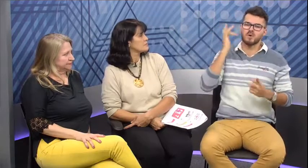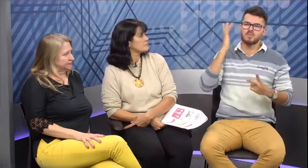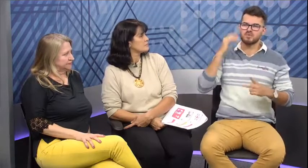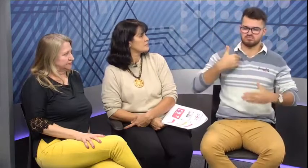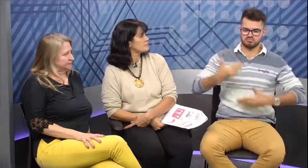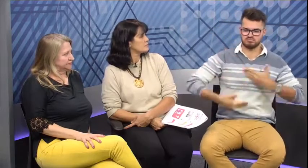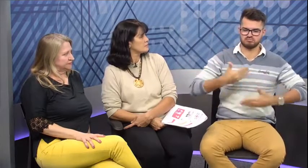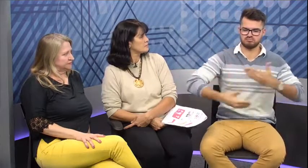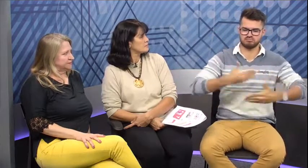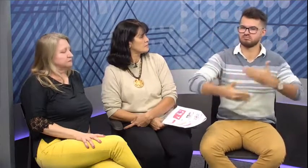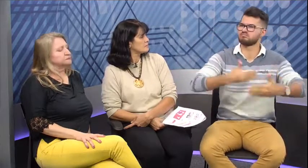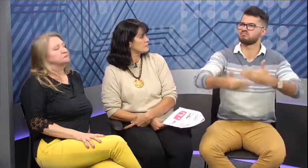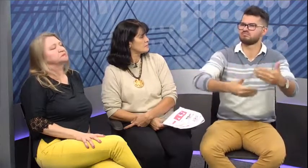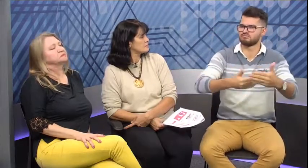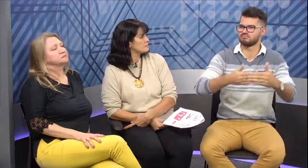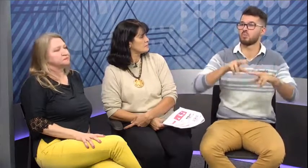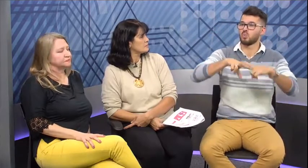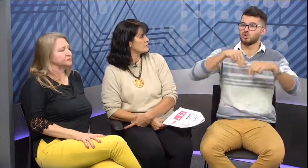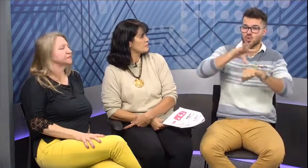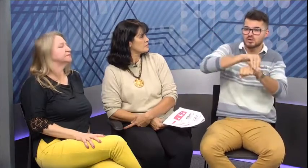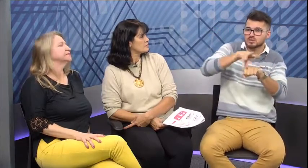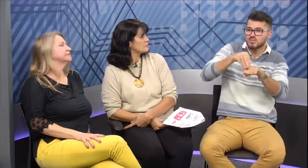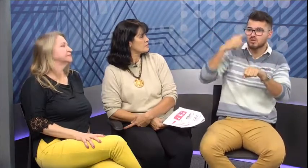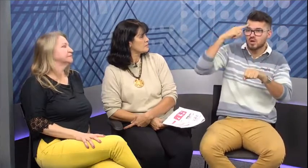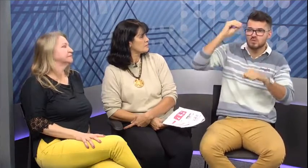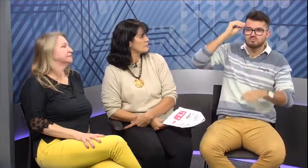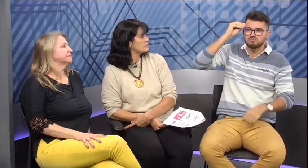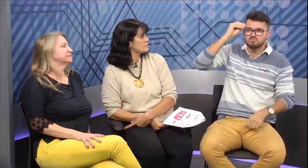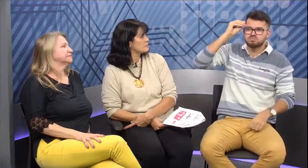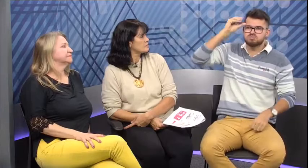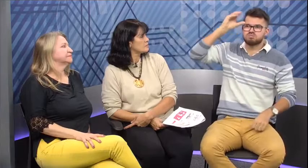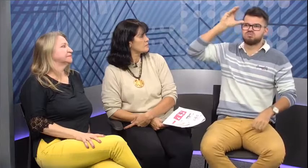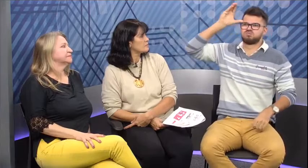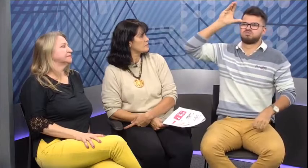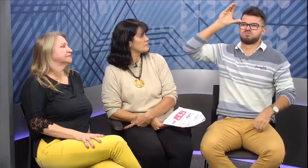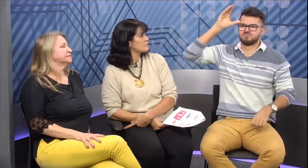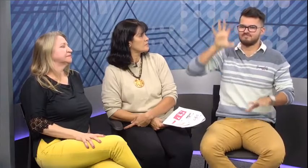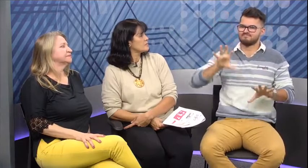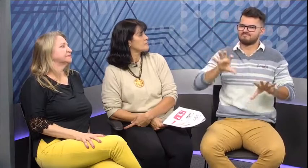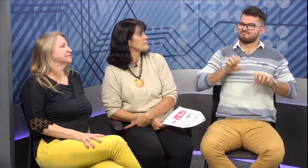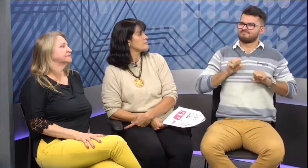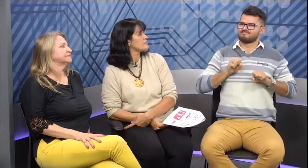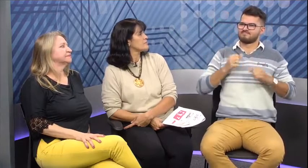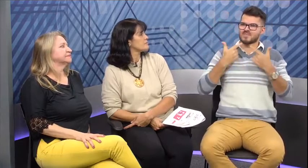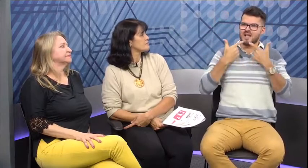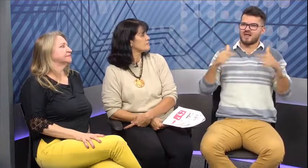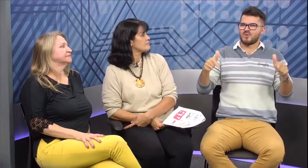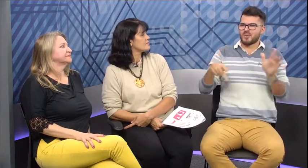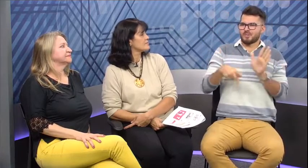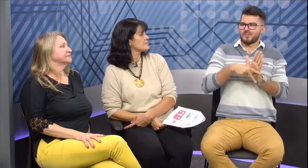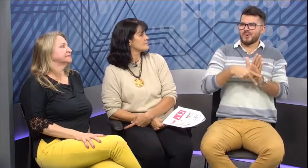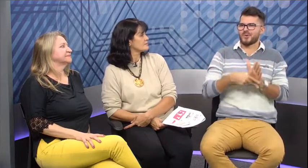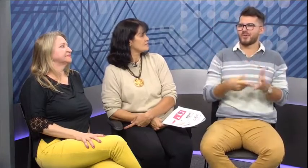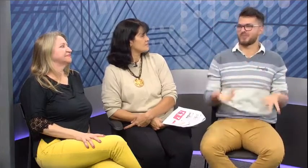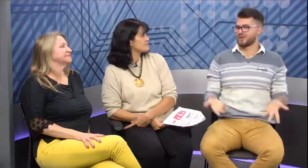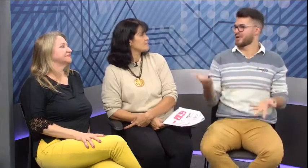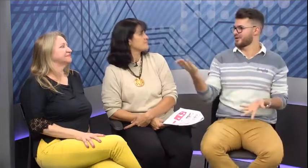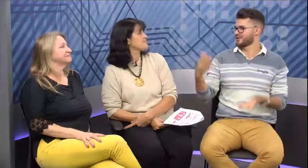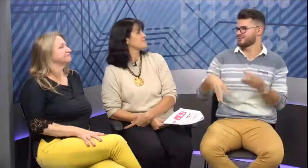fluente, contando a história em Libras, isso vai criar para ele um repertório, né, conceitual da sua própria língua